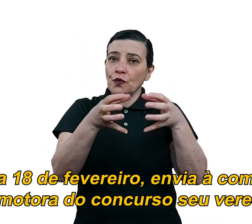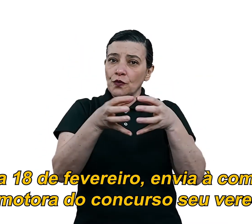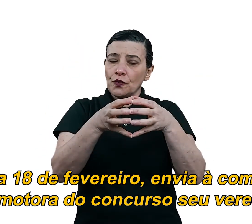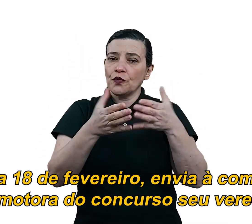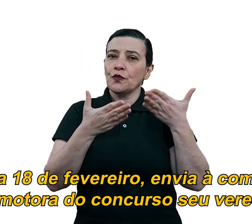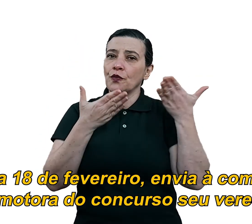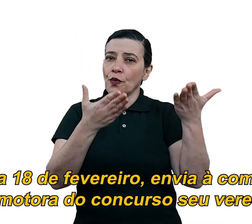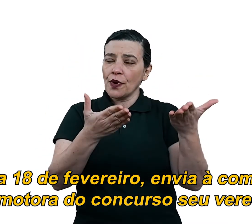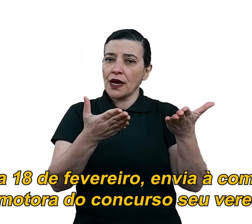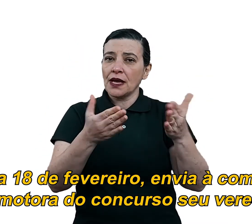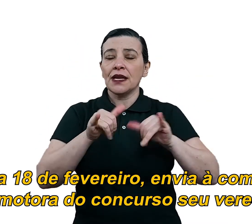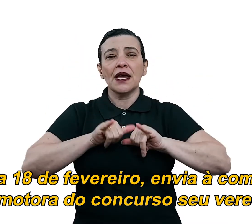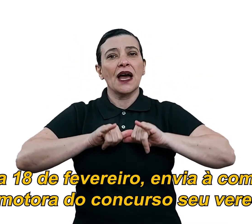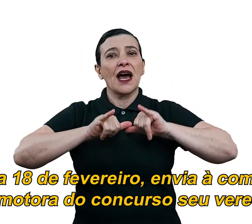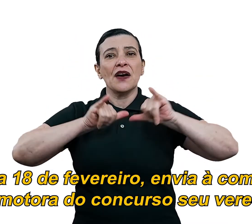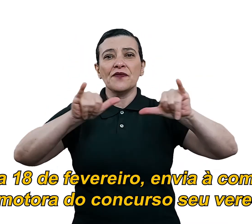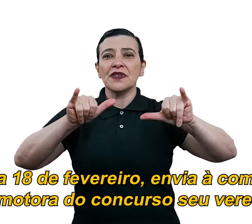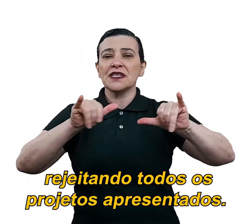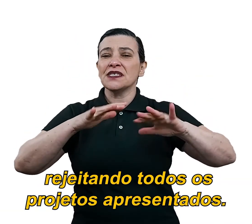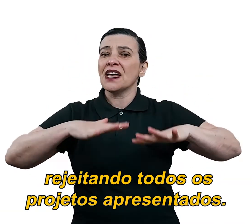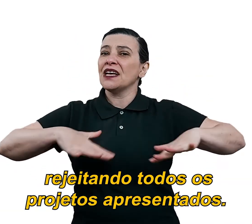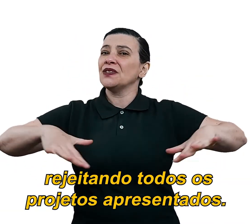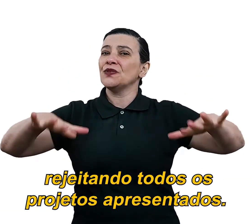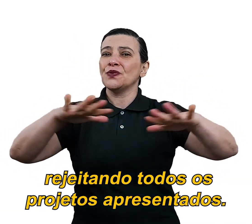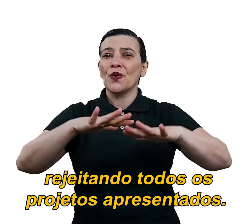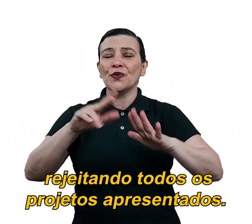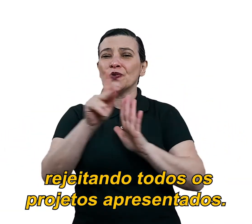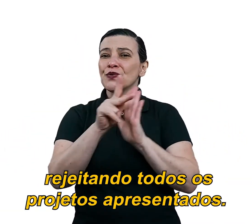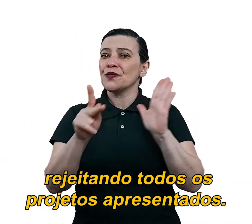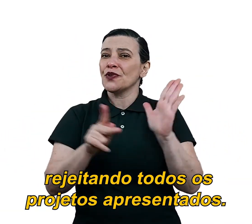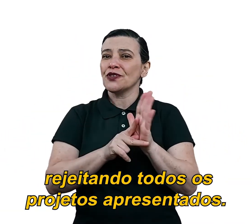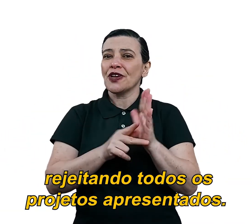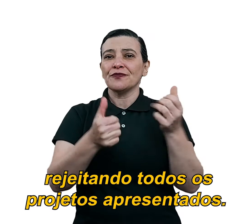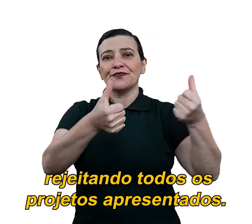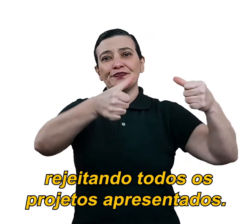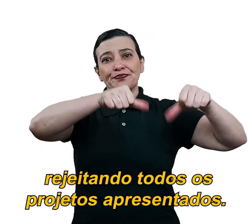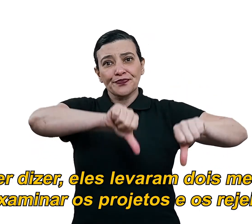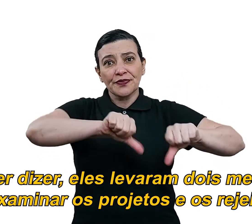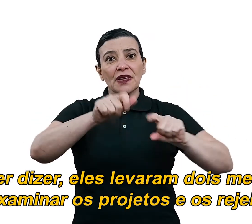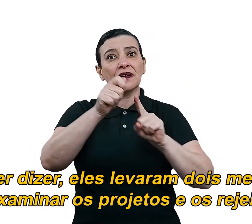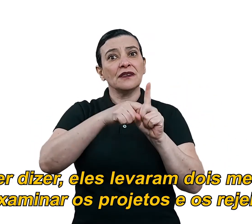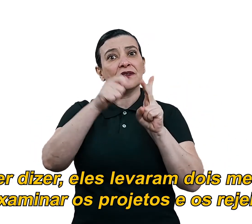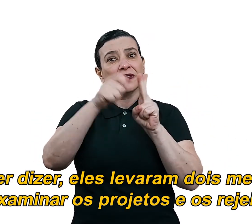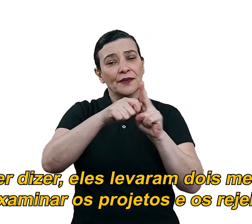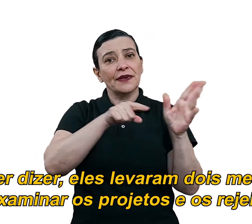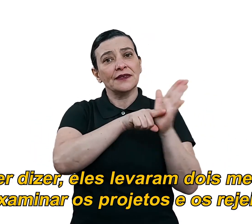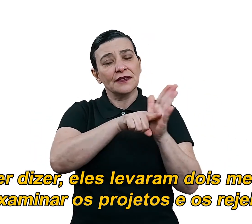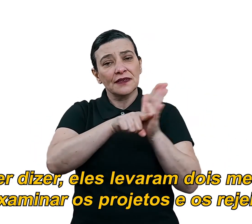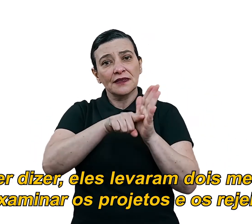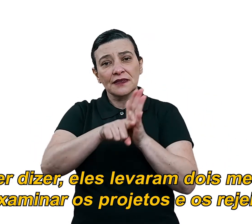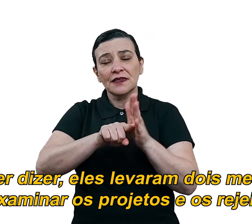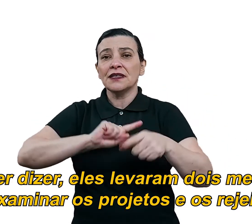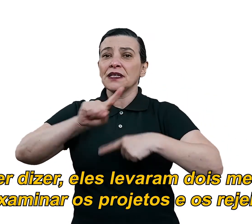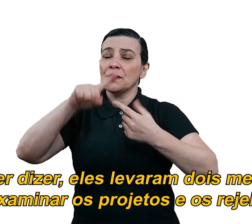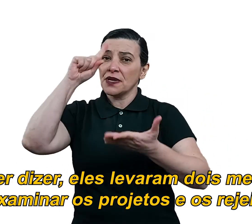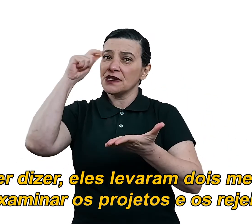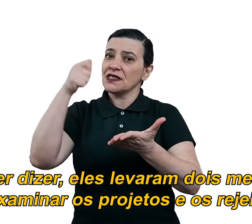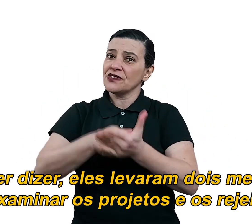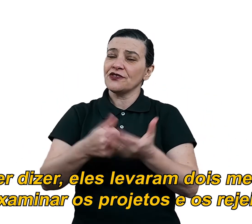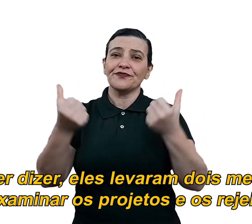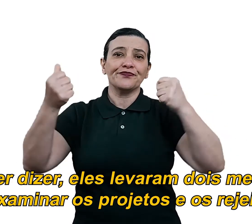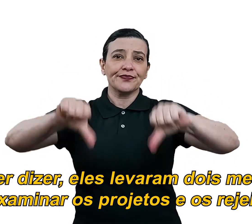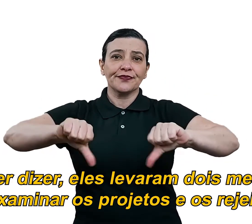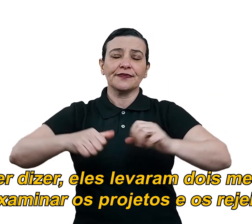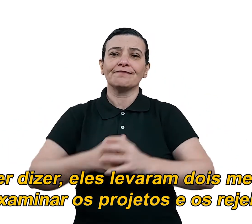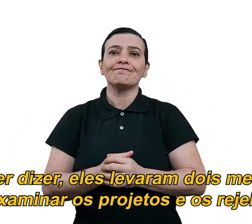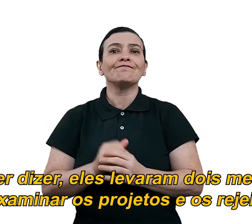comissão promotora do concurso seu veredito, rejeitando todos os projetos apresentados. Quer dizer, eles levaram 2 meses para examinar os projetos